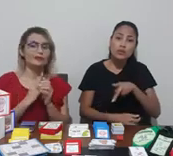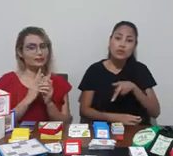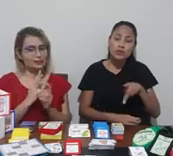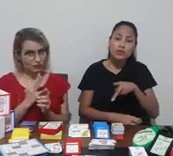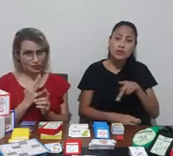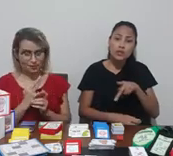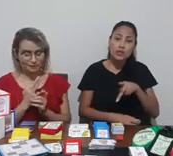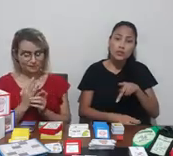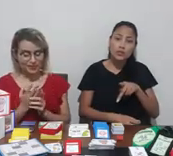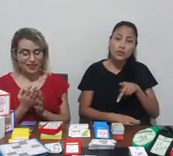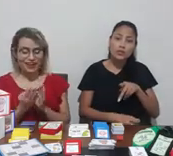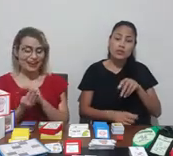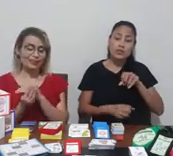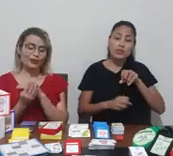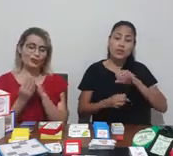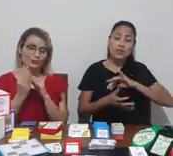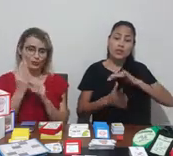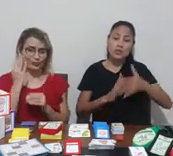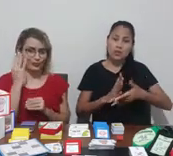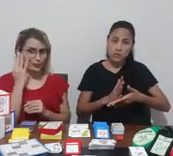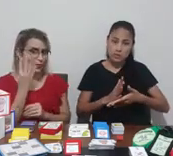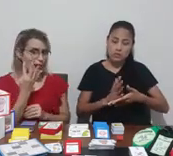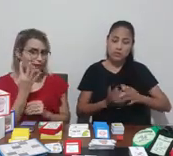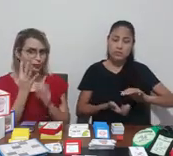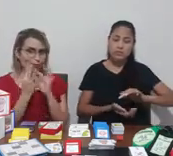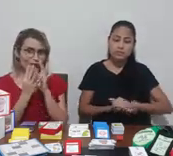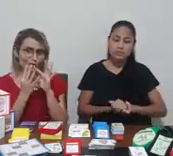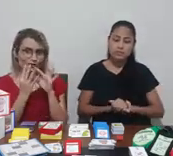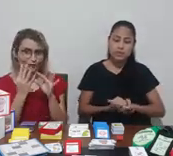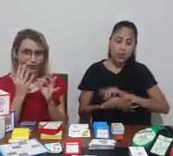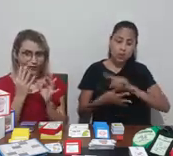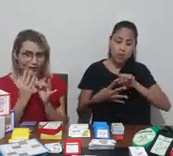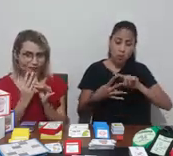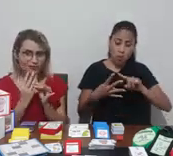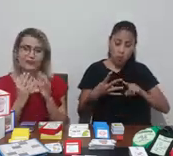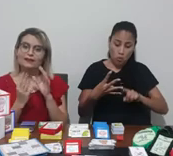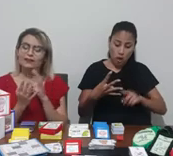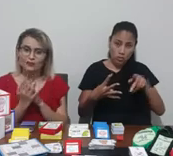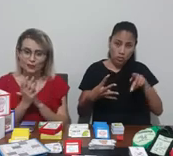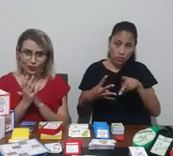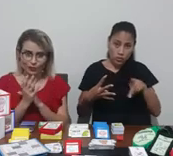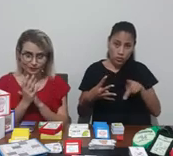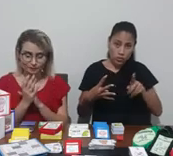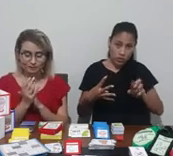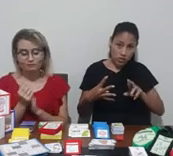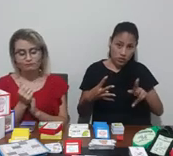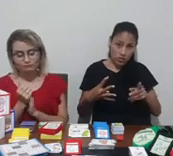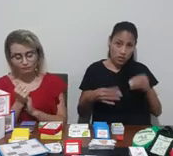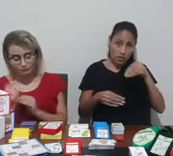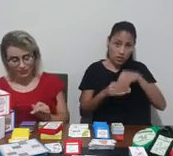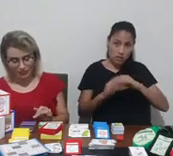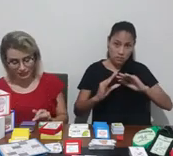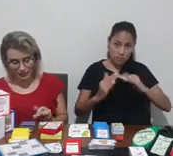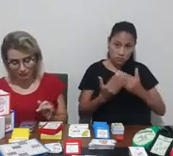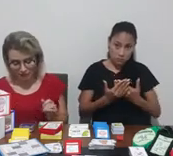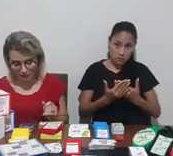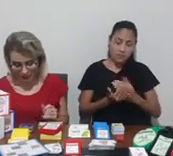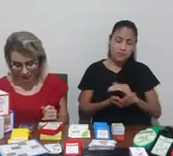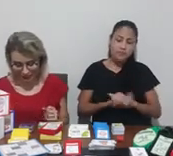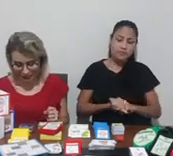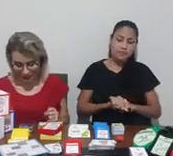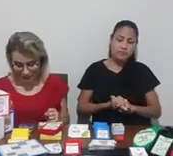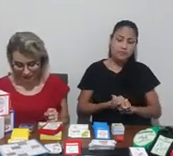de Libras. Aí, olha só, 4 professores diferentes na escola, né, nessa